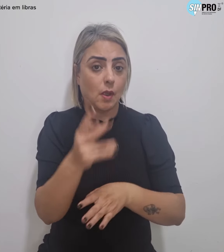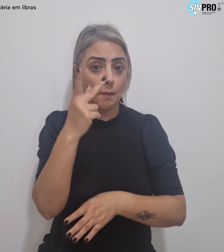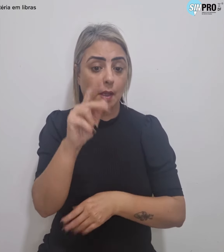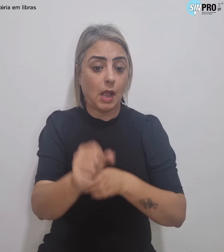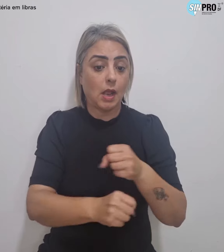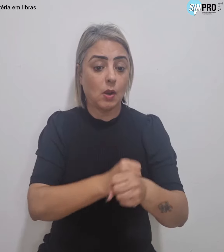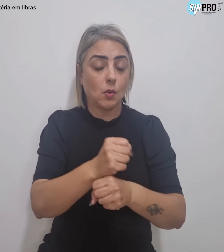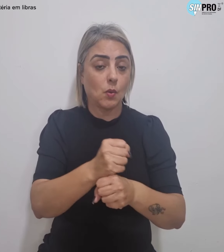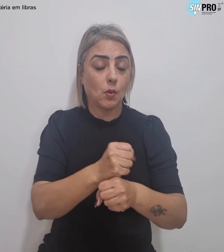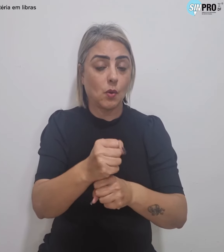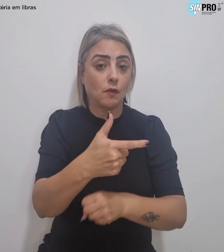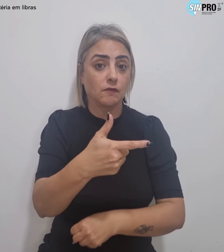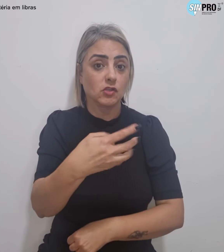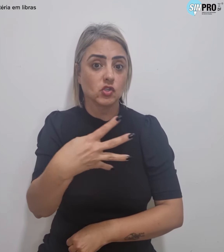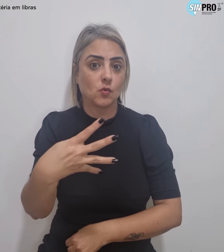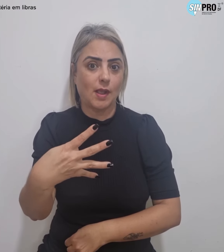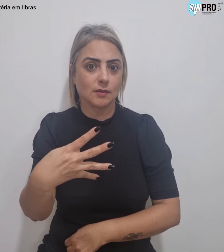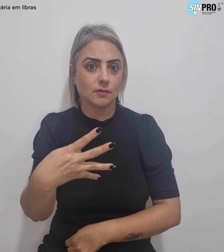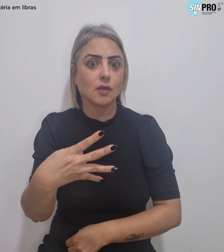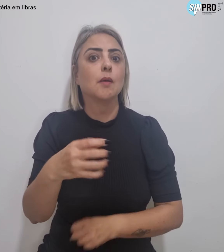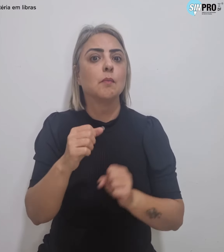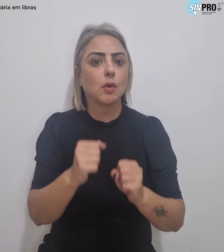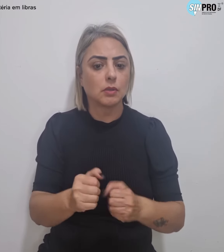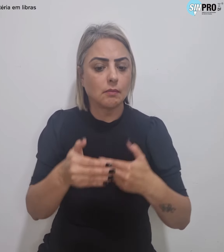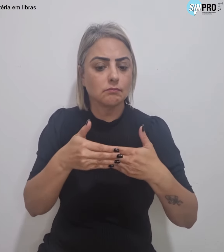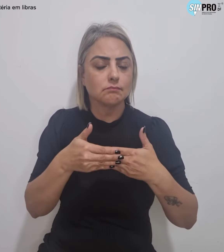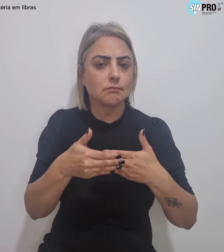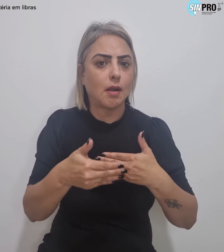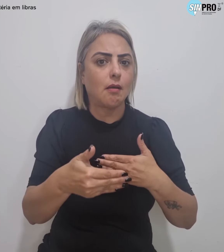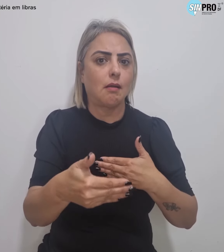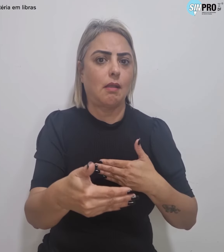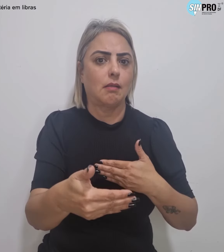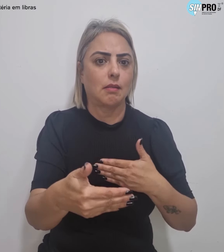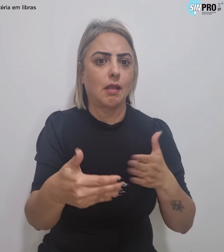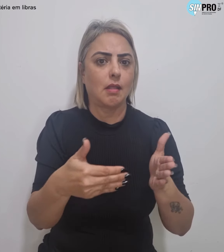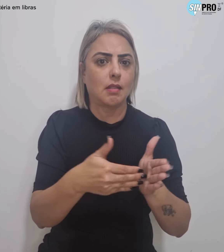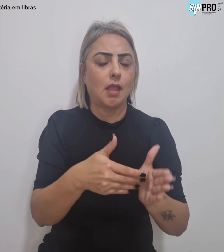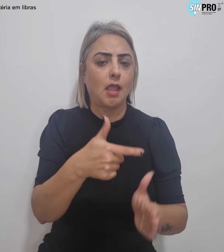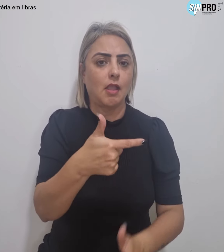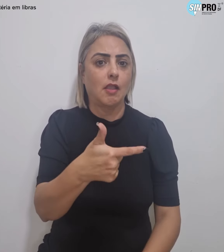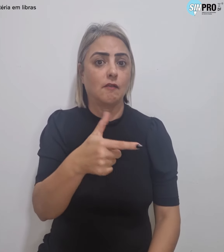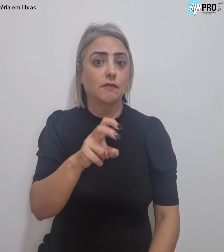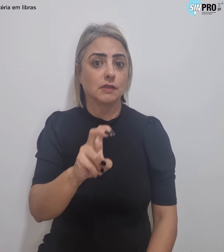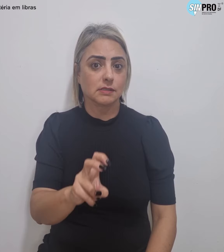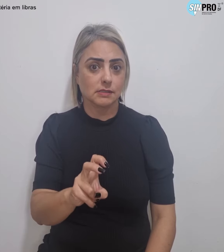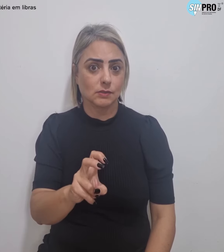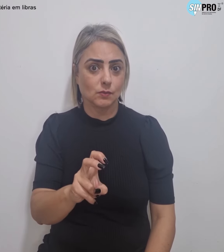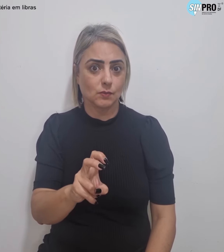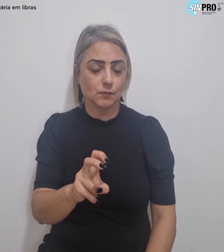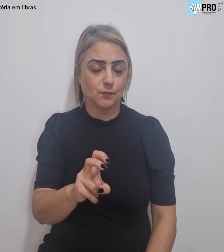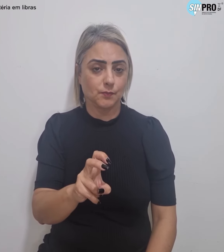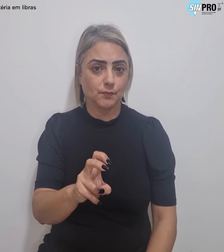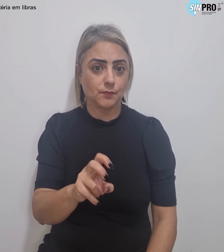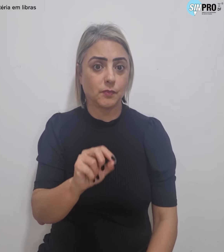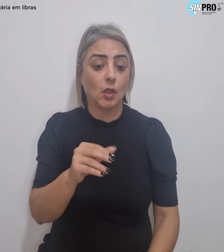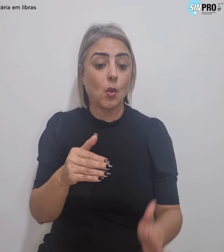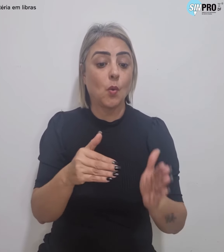2024, podendo ser prorrogadas para 2025. O último processo